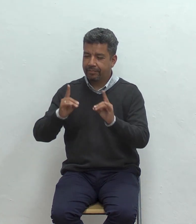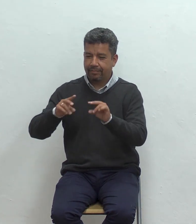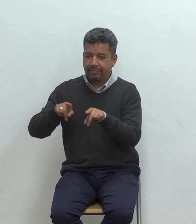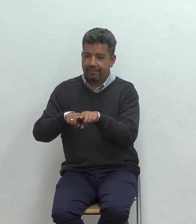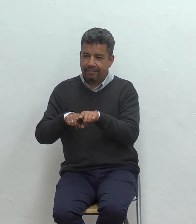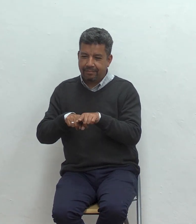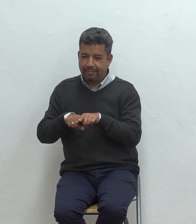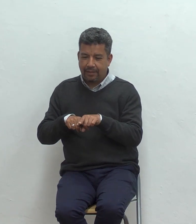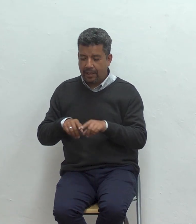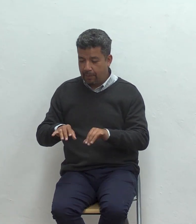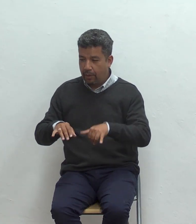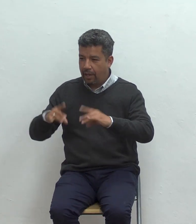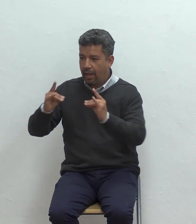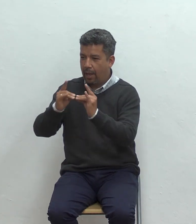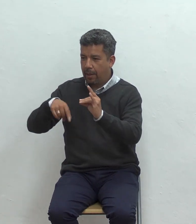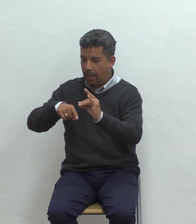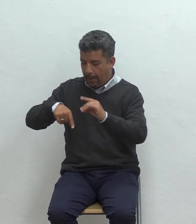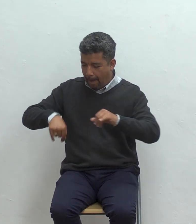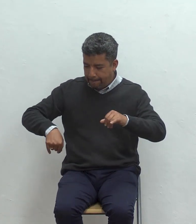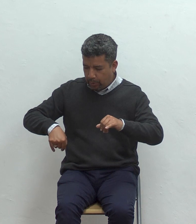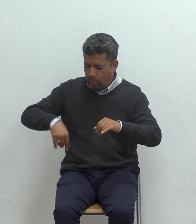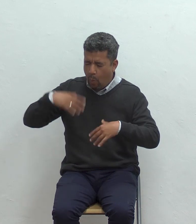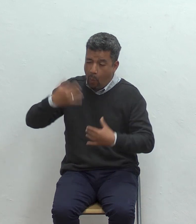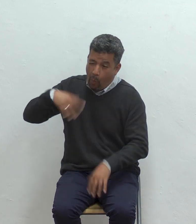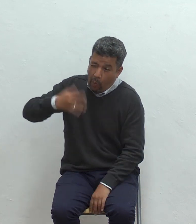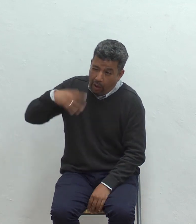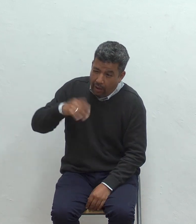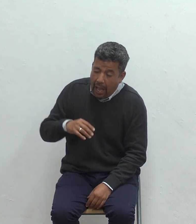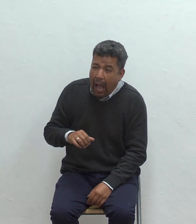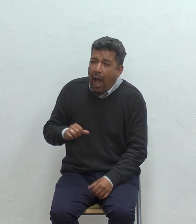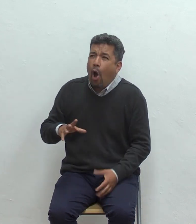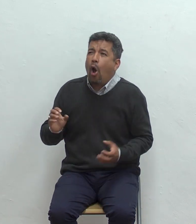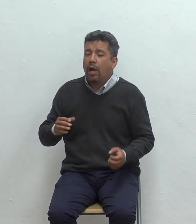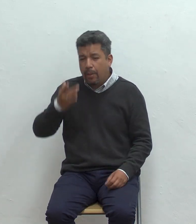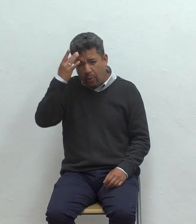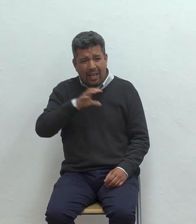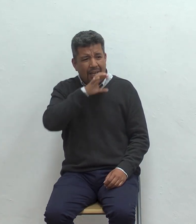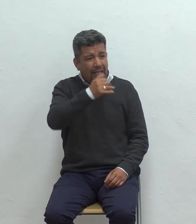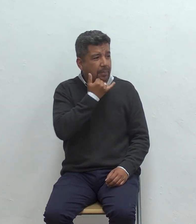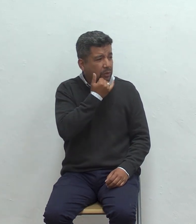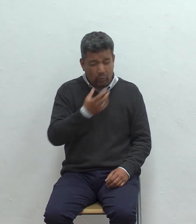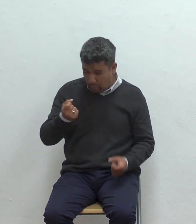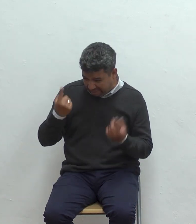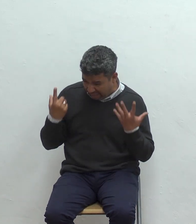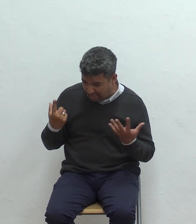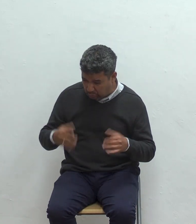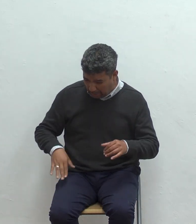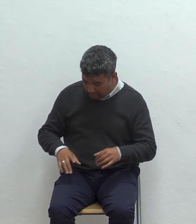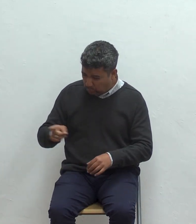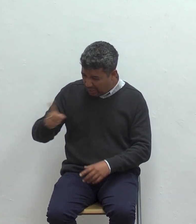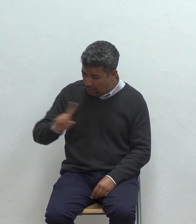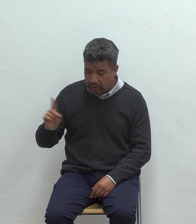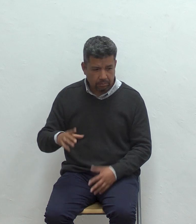se pegaba con la punta de la cama en el dedo pequeño. ¡Vaya! ¿Pero por qué grita? ¿Qué? Usted no entiende, esto no sucedió, fue el que se